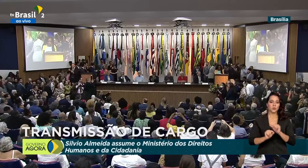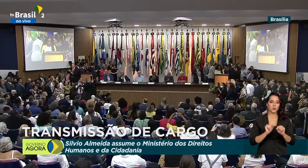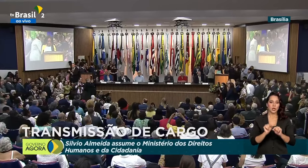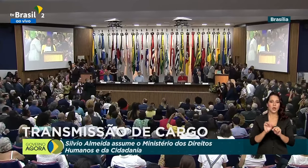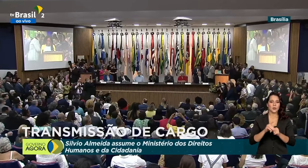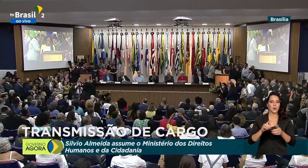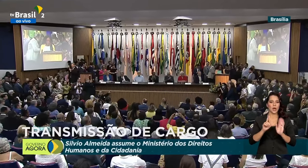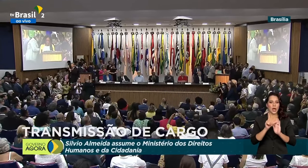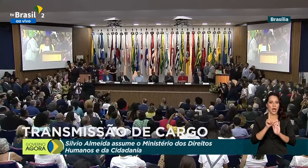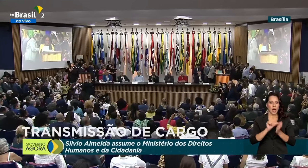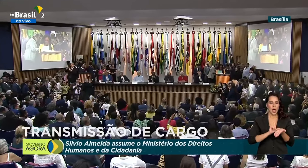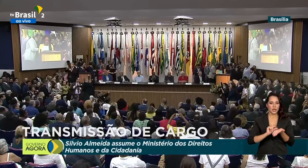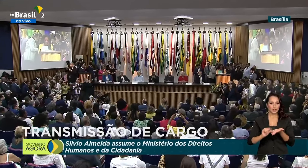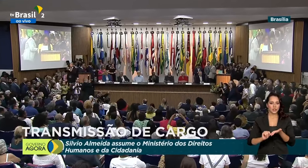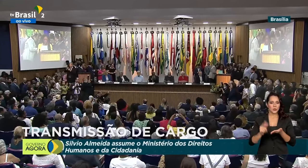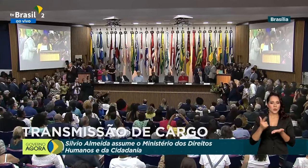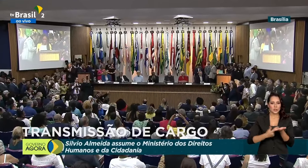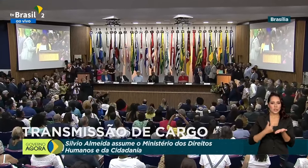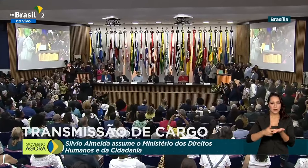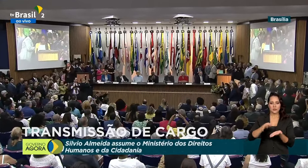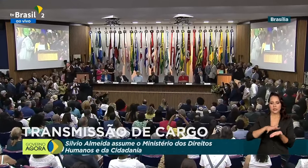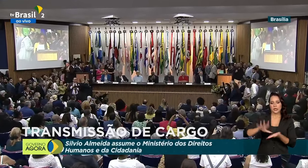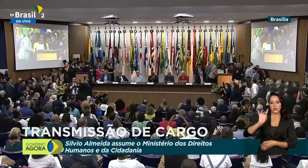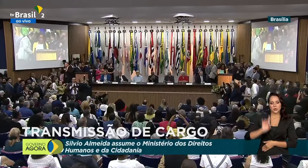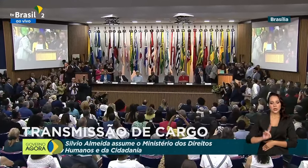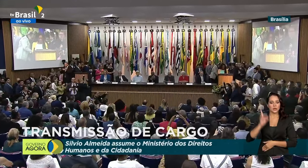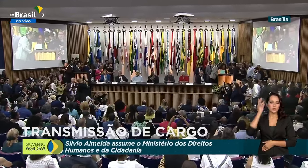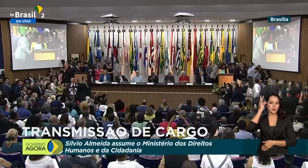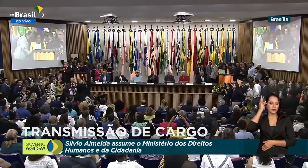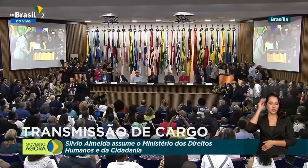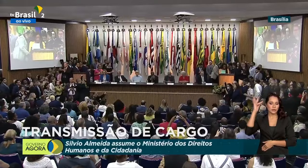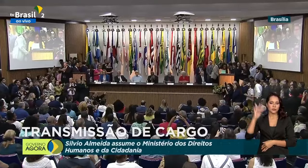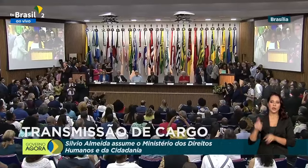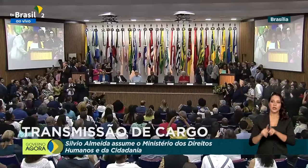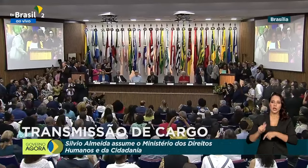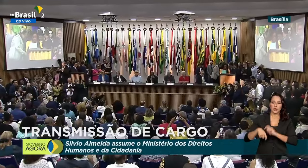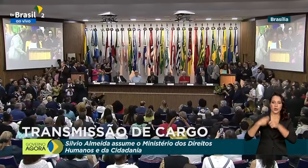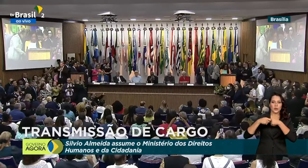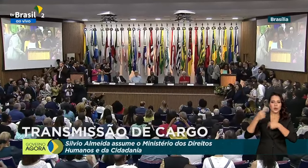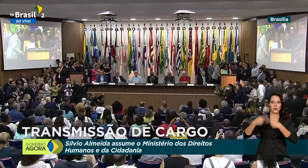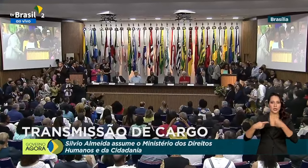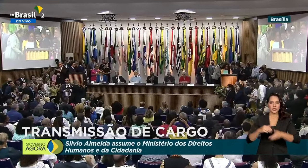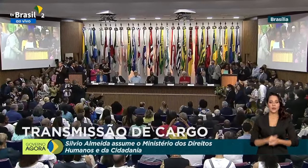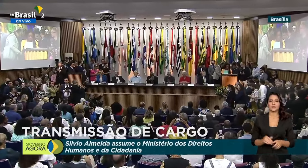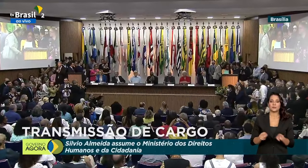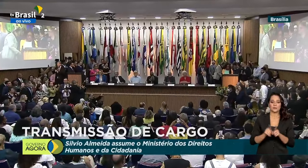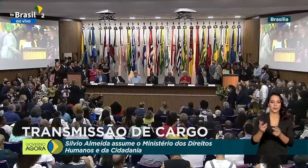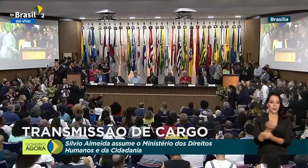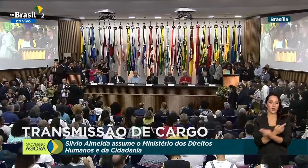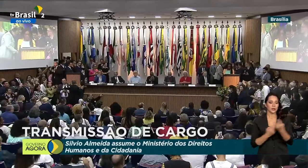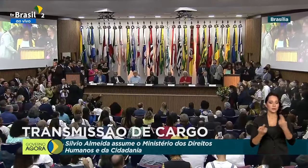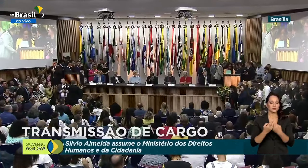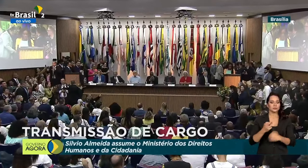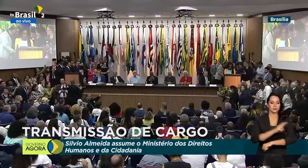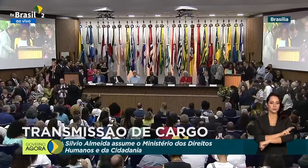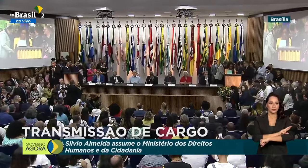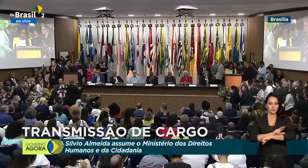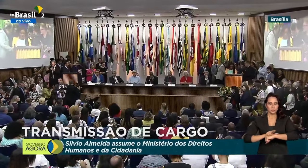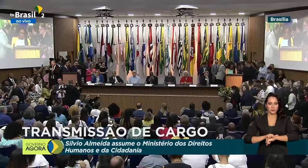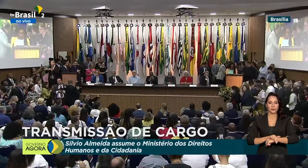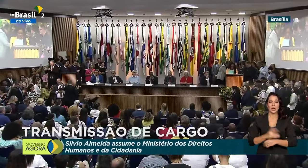artigos e livros nas áreas de Direito da filosofia da economia política e das Relações raciais